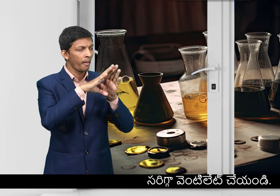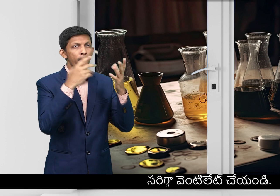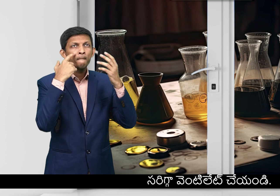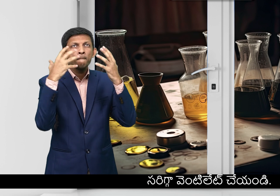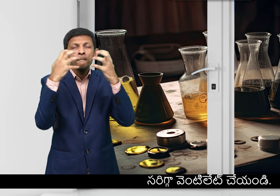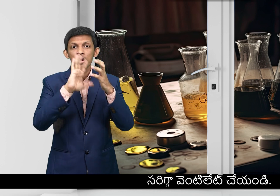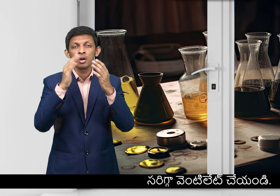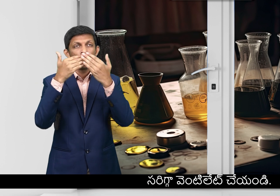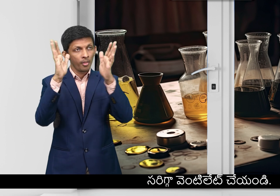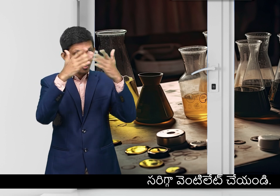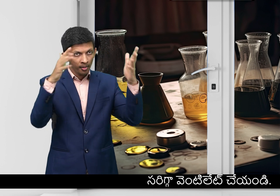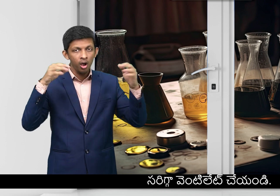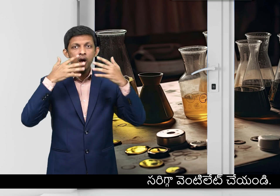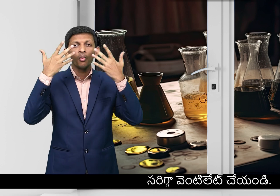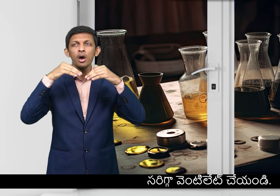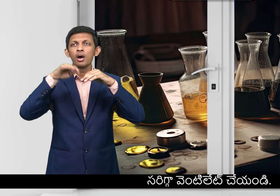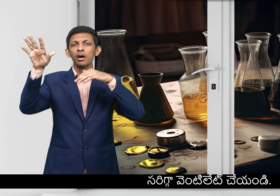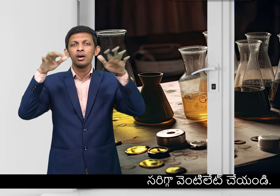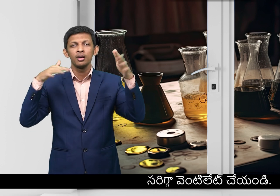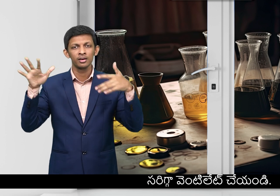సరిగ్గా వెంటిలేట్ చేయండి.